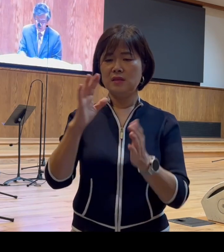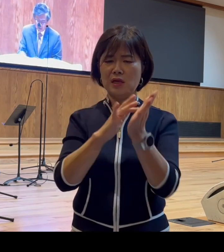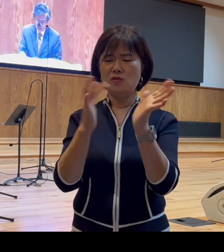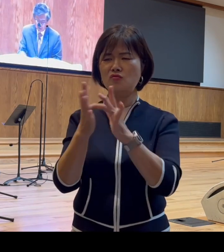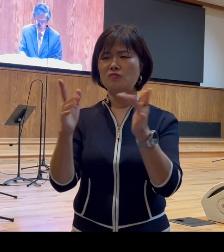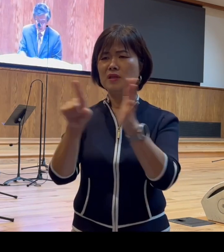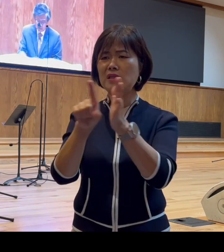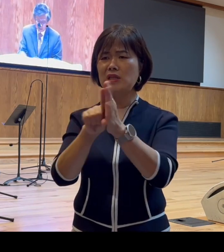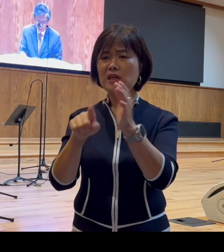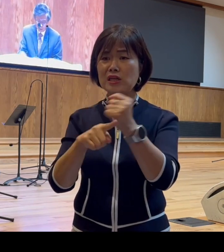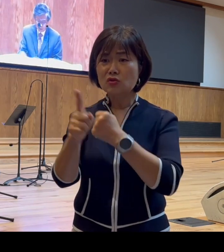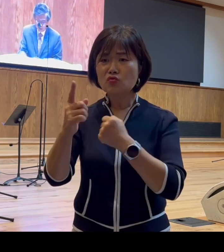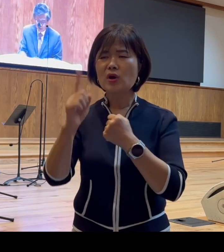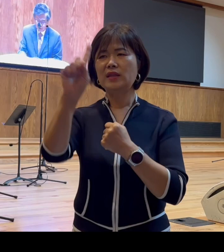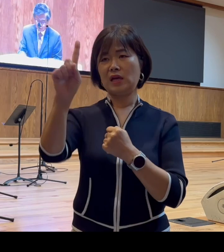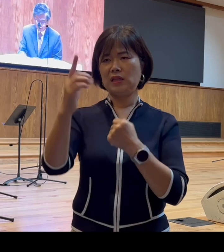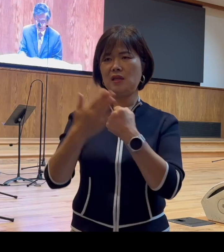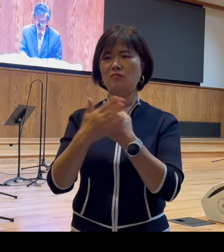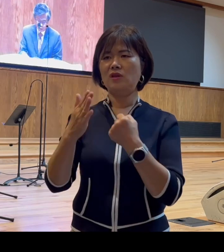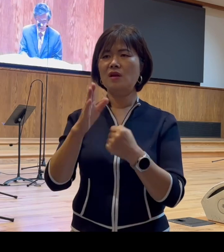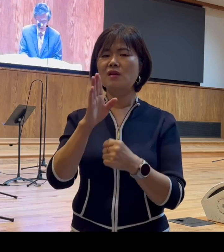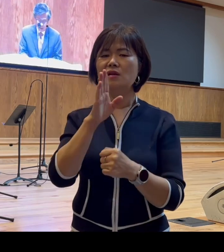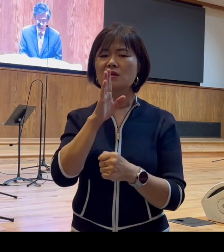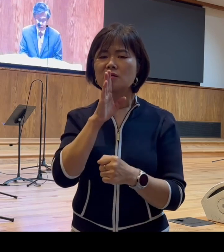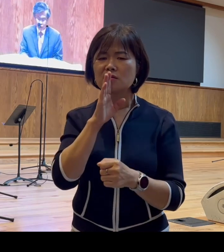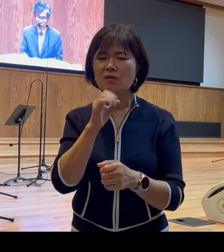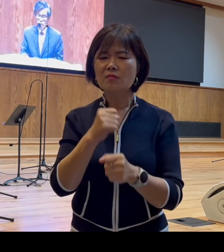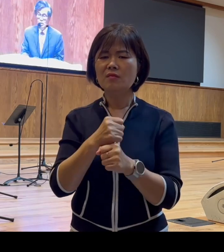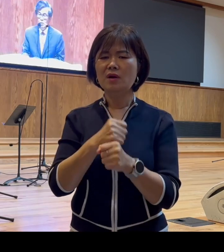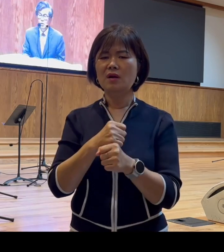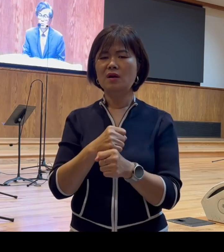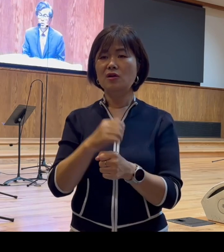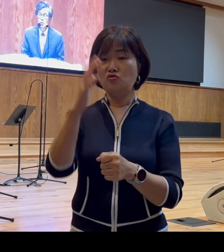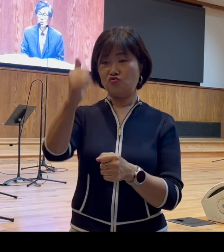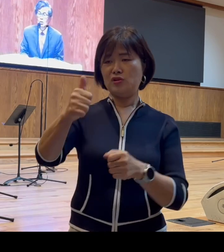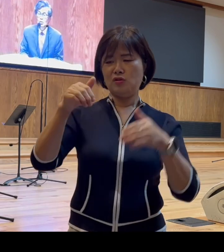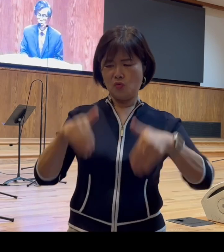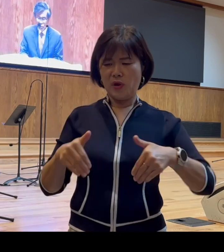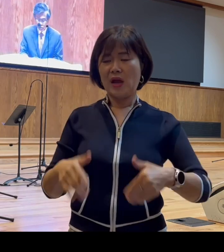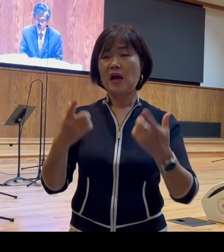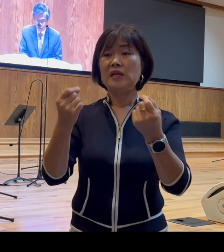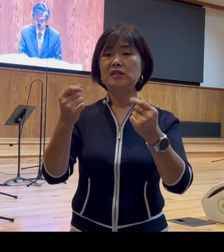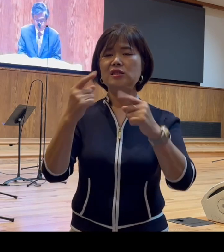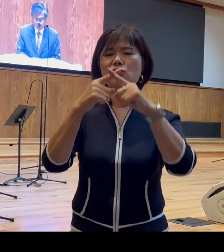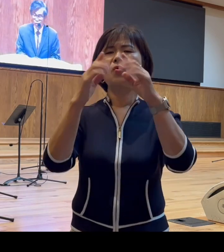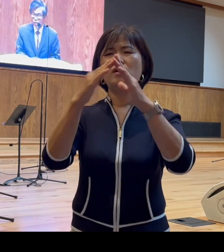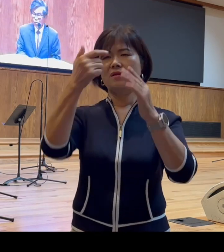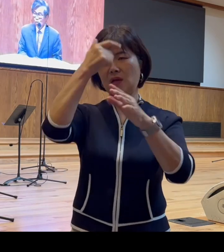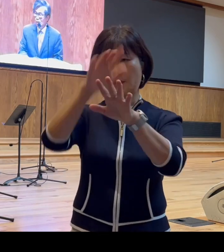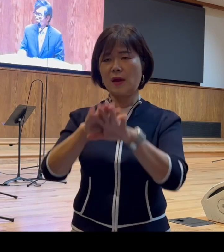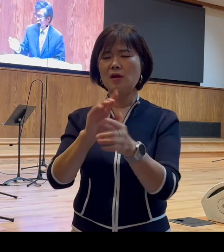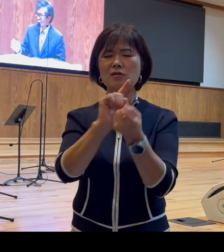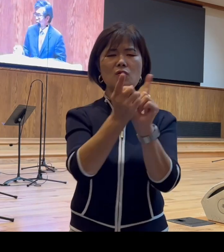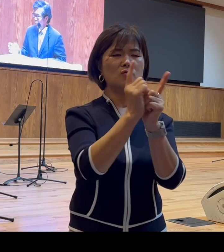예수를 믿는다는 이유 하나만으로 주인과 노예가 한 교회에서 예배하며 서로를